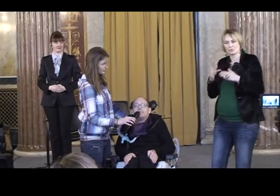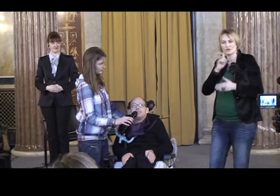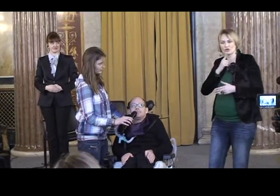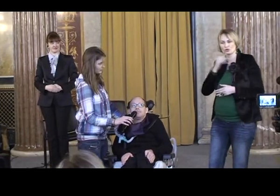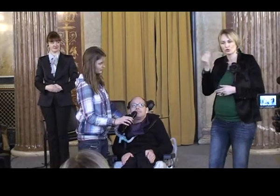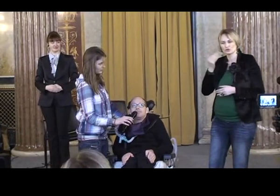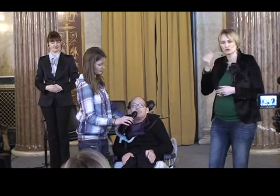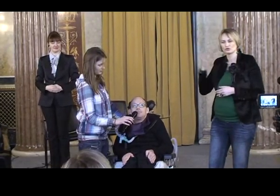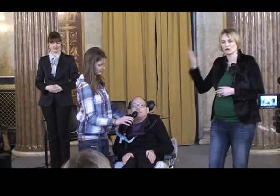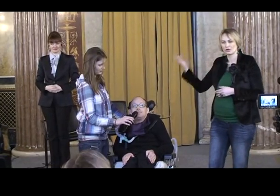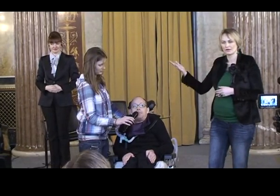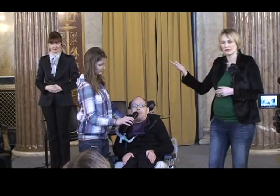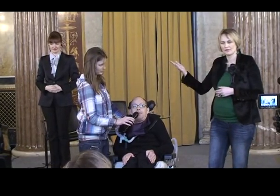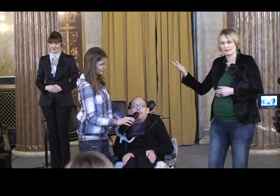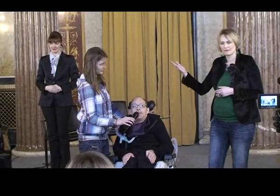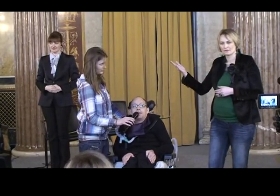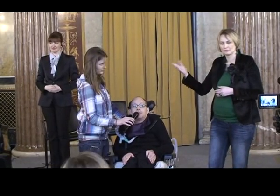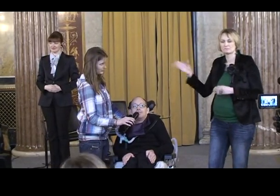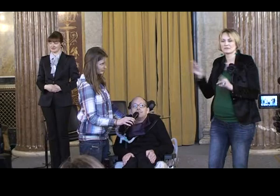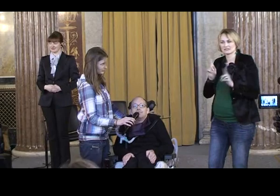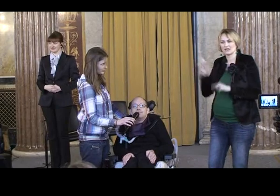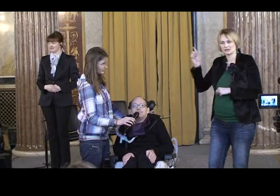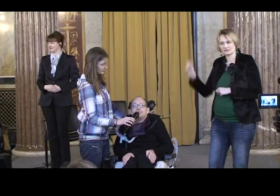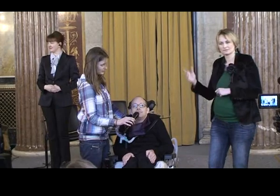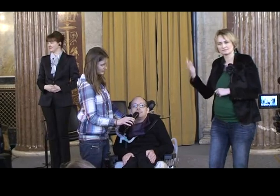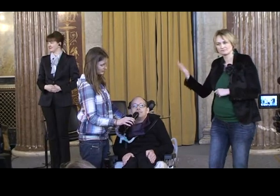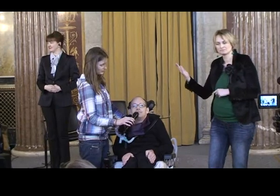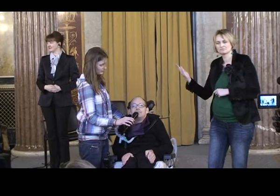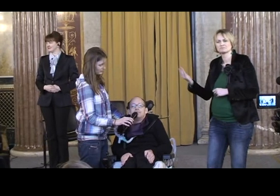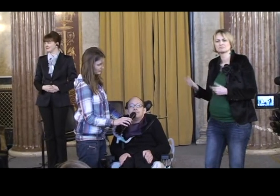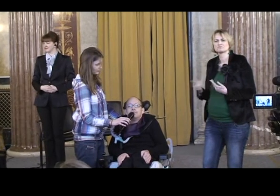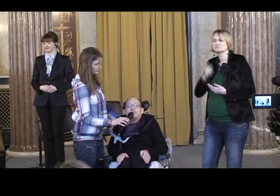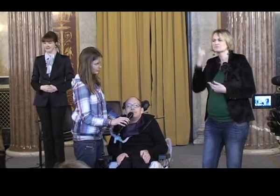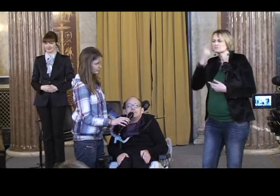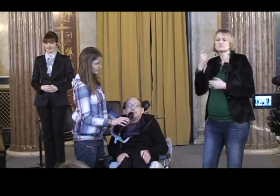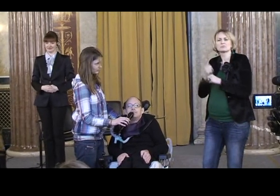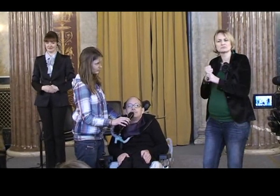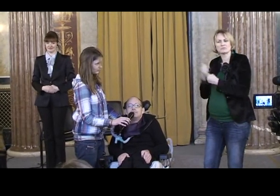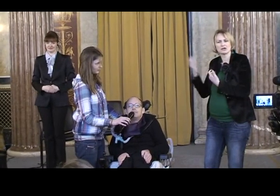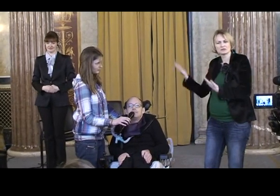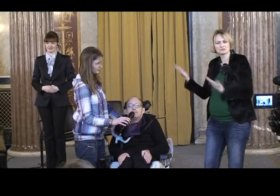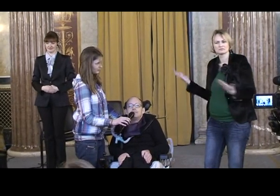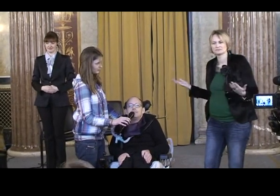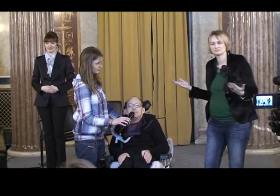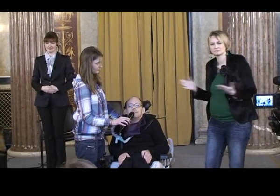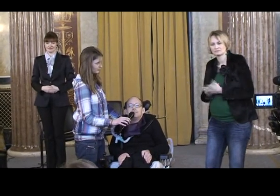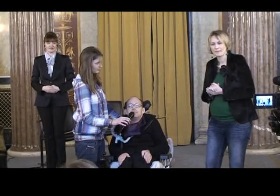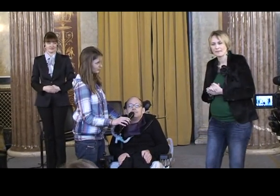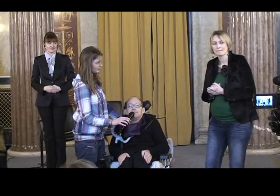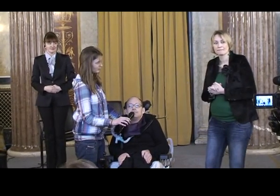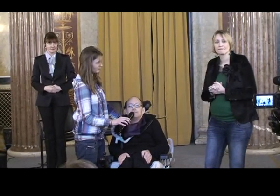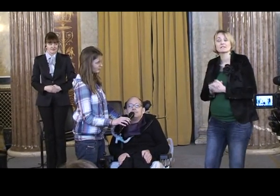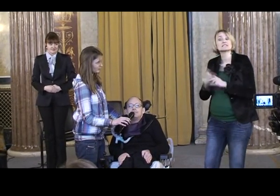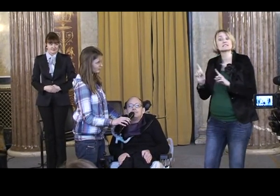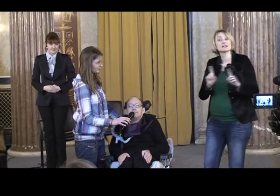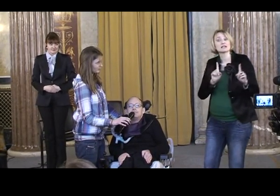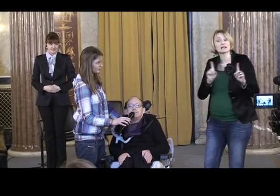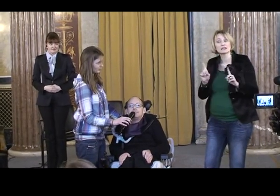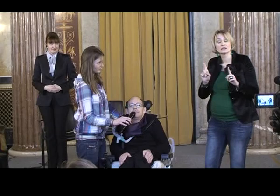Das ist eine Schülergruppe von der Gehörlosenschule. Und ein Sänger ist auch dabei. Wundern Sie sich, was Sie machen als Sängergruppe. Und